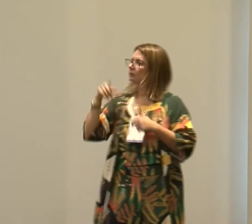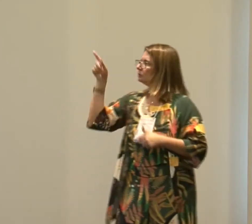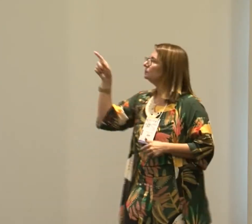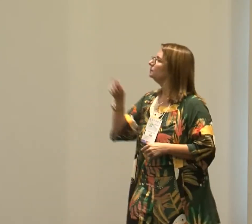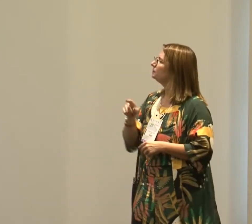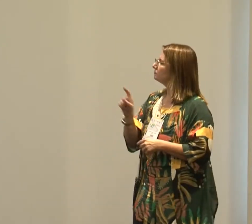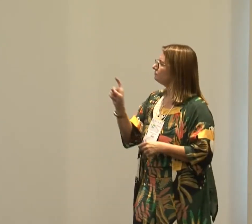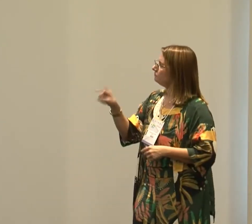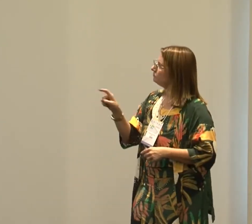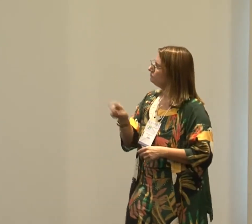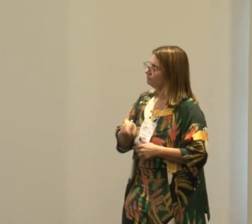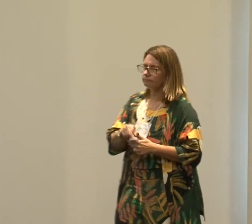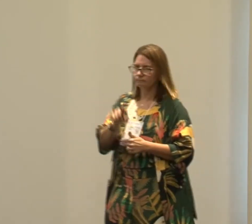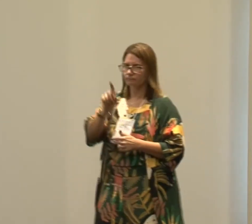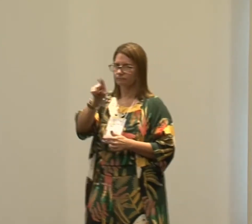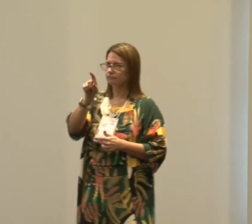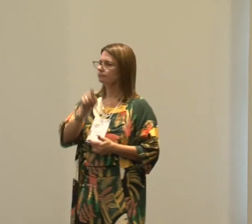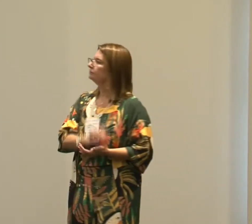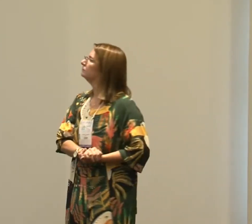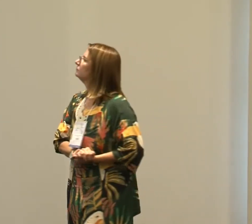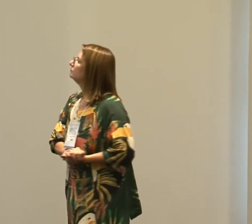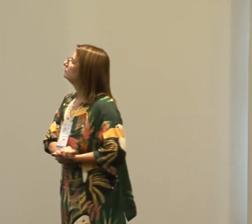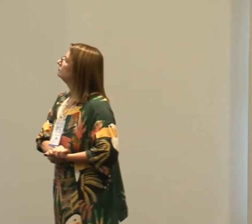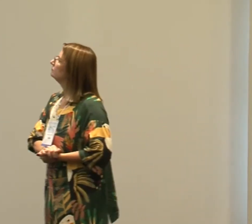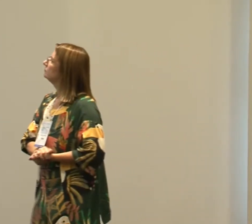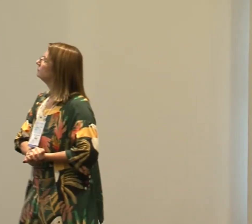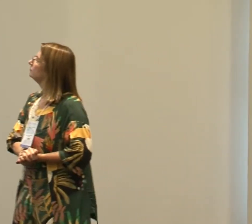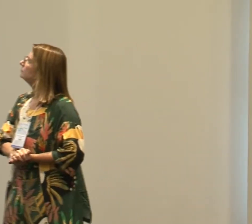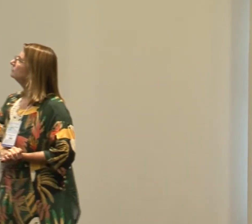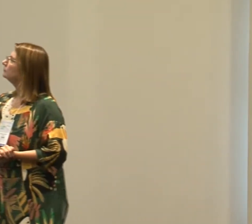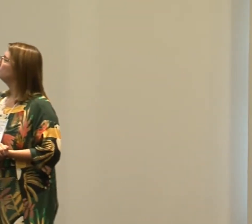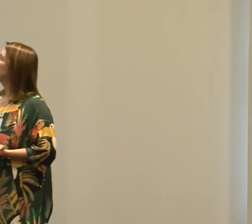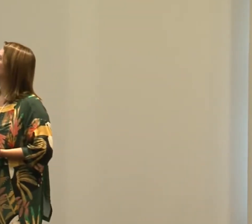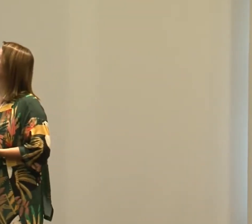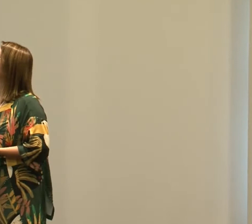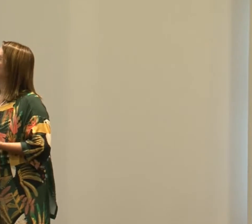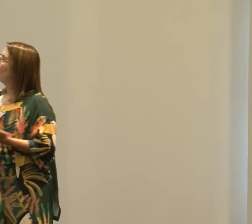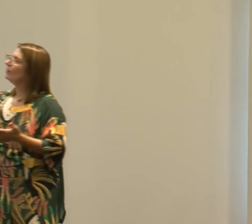conceitos. Por isso, a gente fez esse glossário. Pode passar.